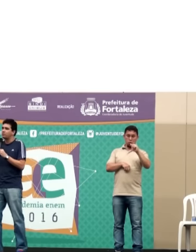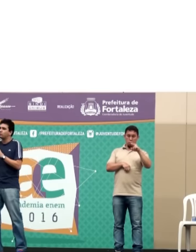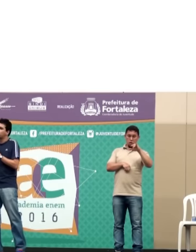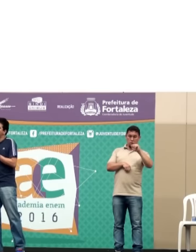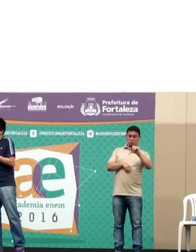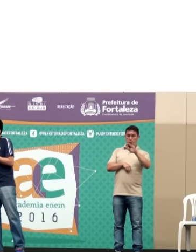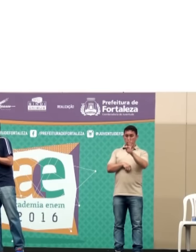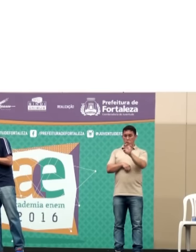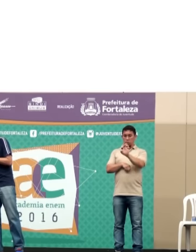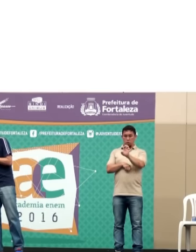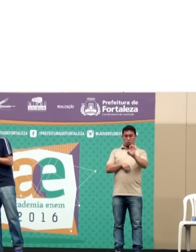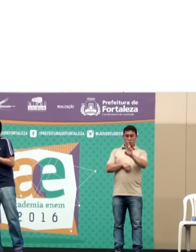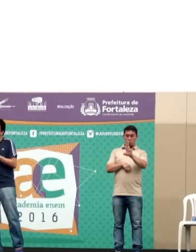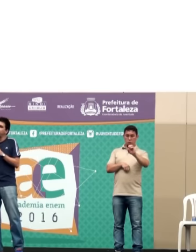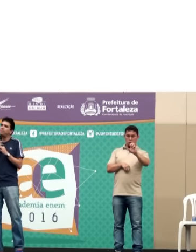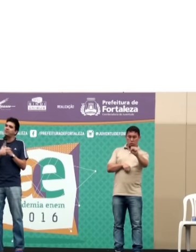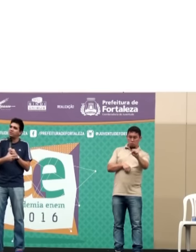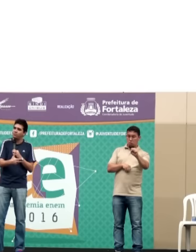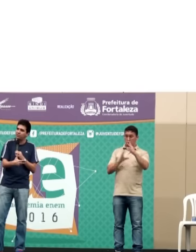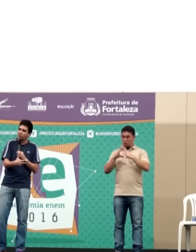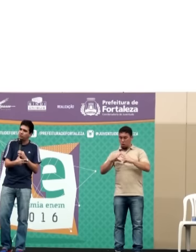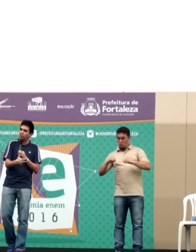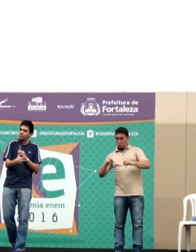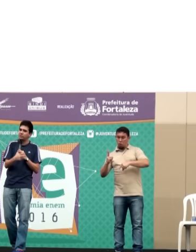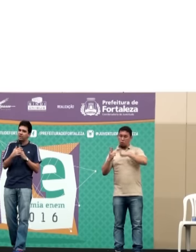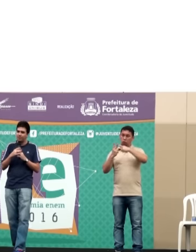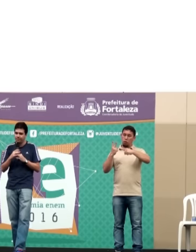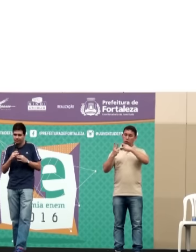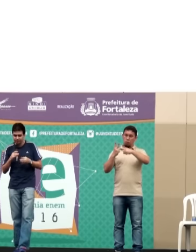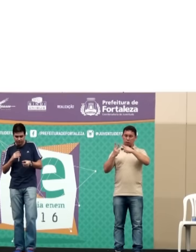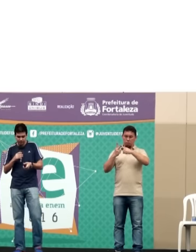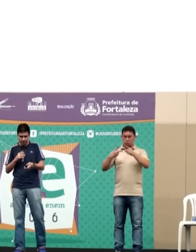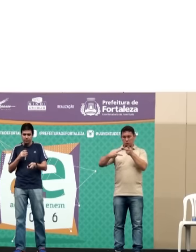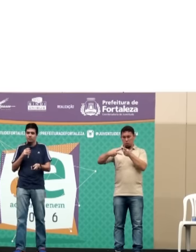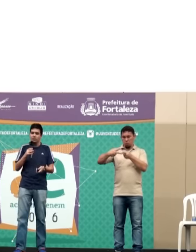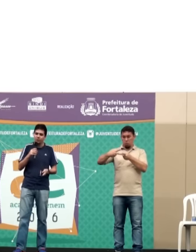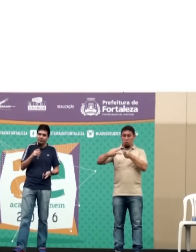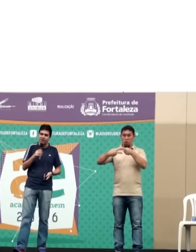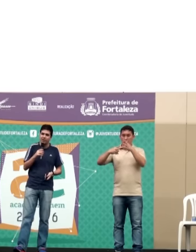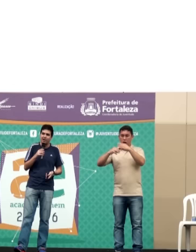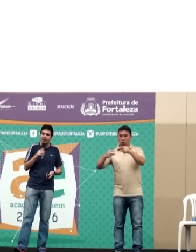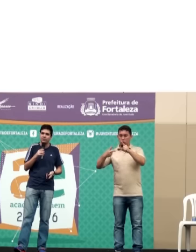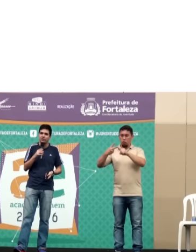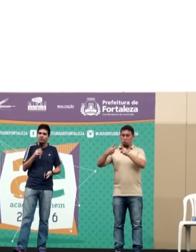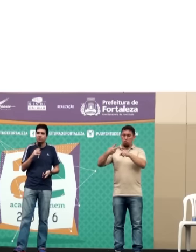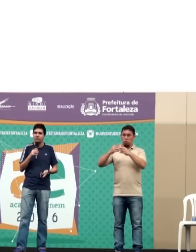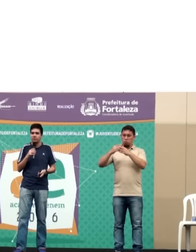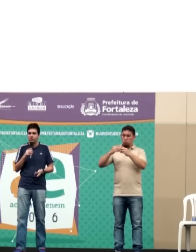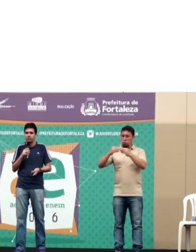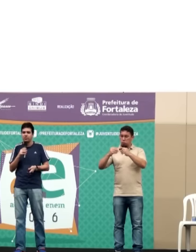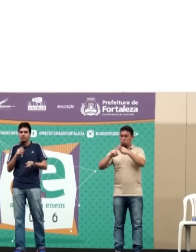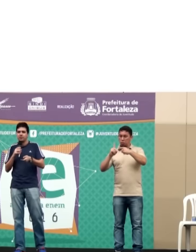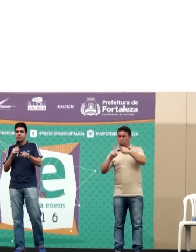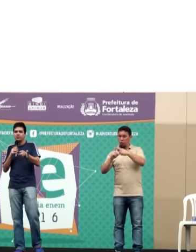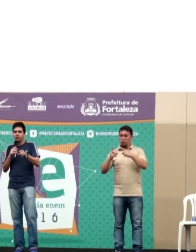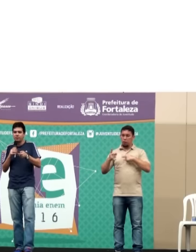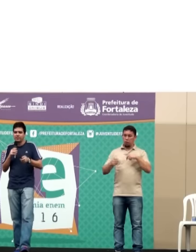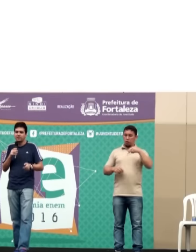que são solúveis e parcialmente solúveis, tá? O NaOH, o hidróxido de